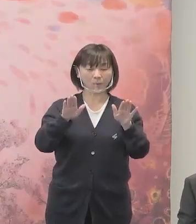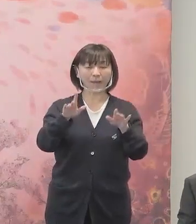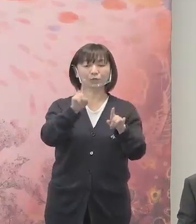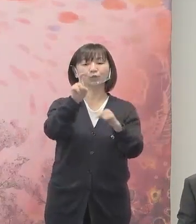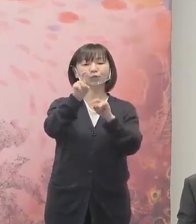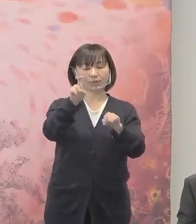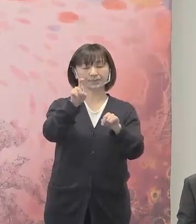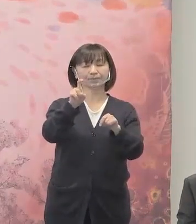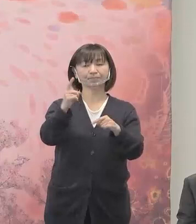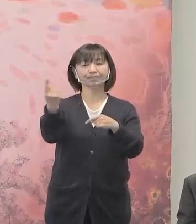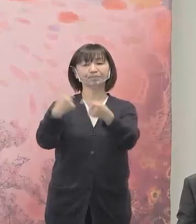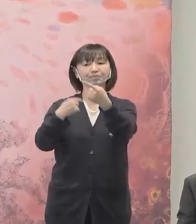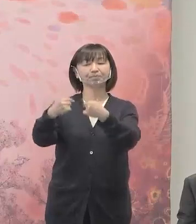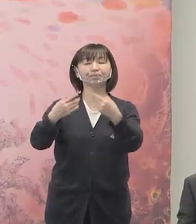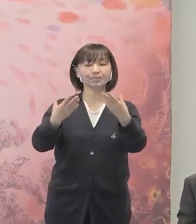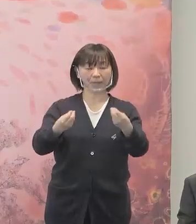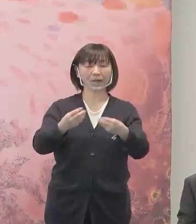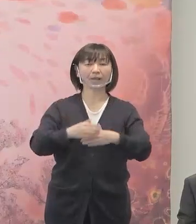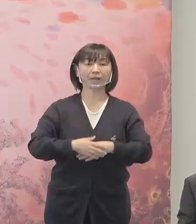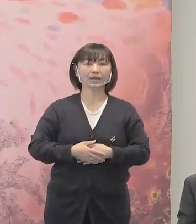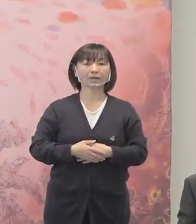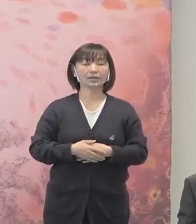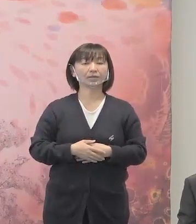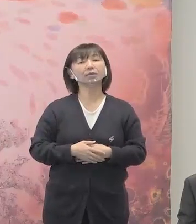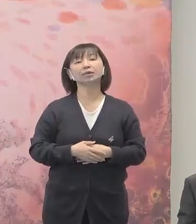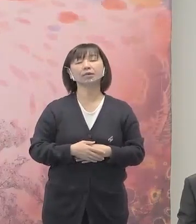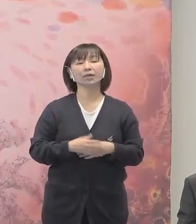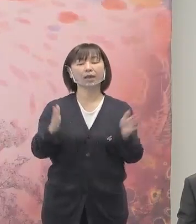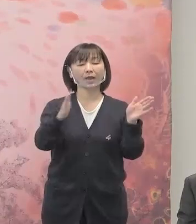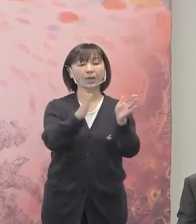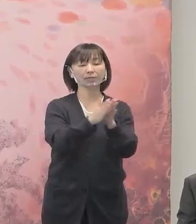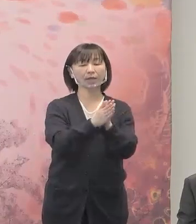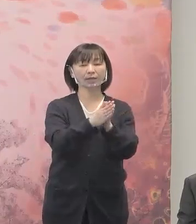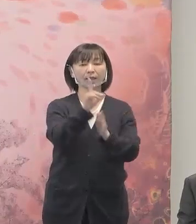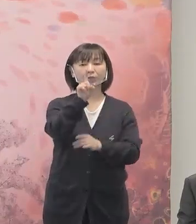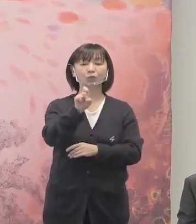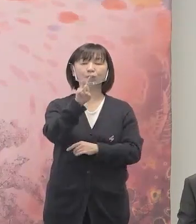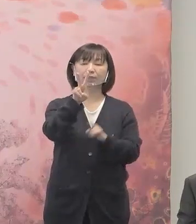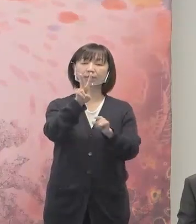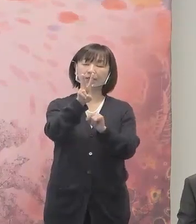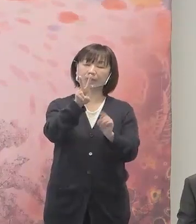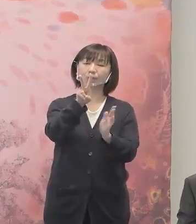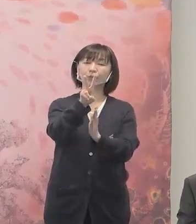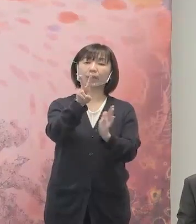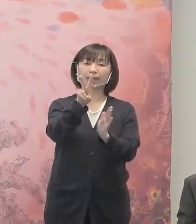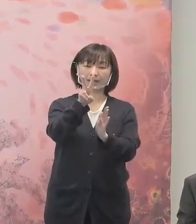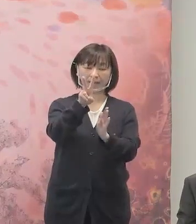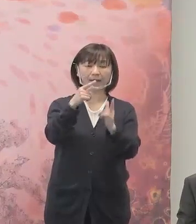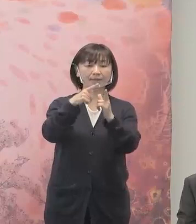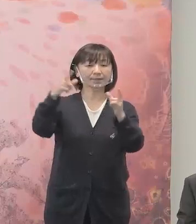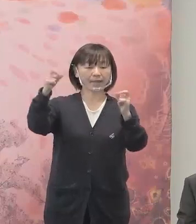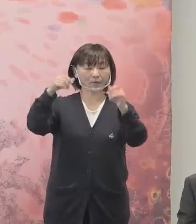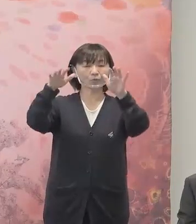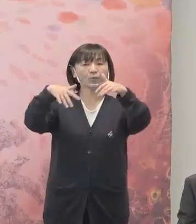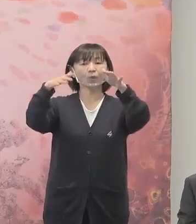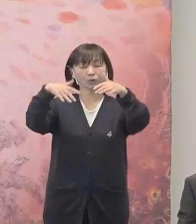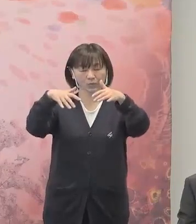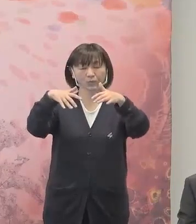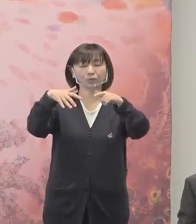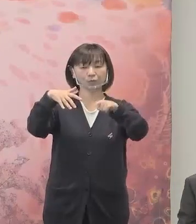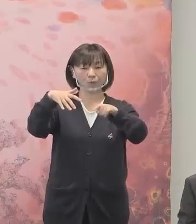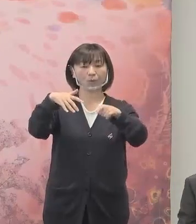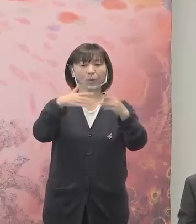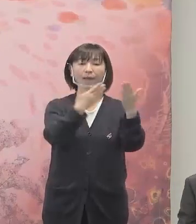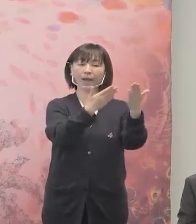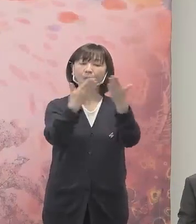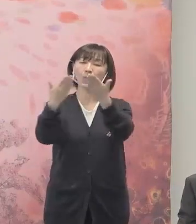になりました。確か県教員さんが4校合わせて12人ぐらいですか、全国募集を今回、学校ごとに